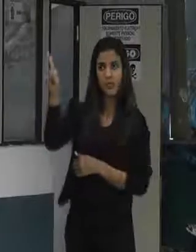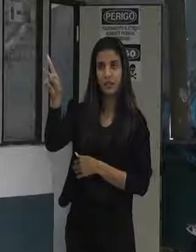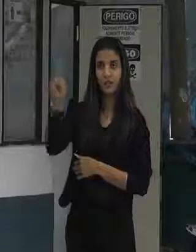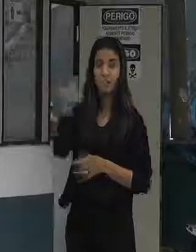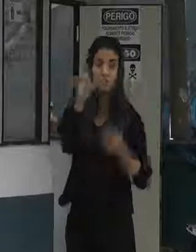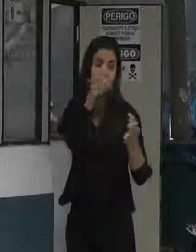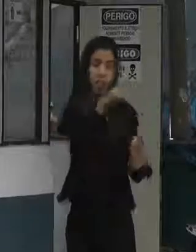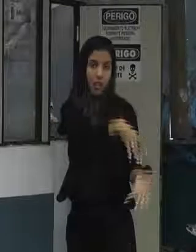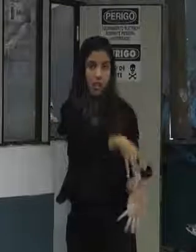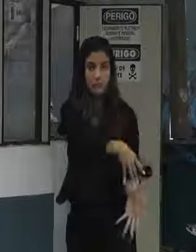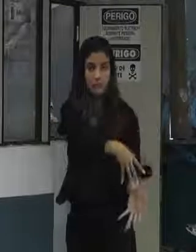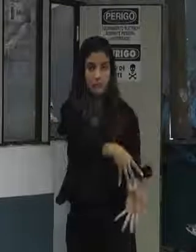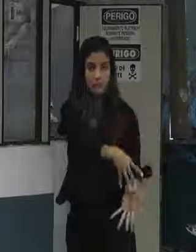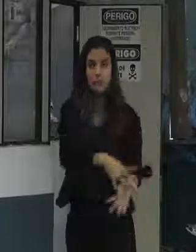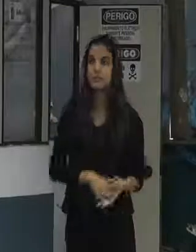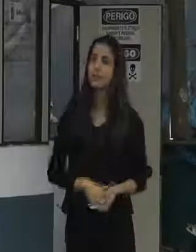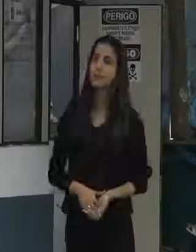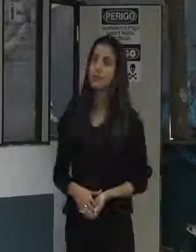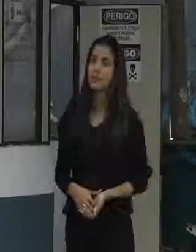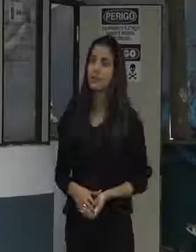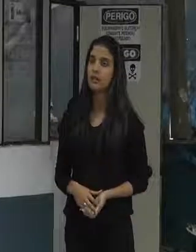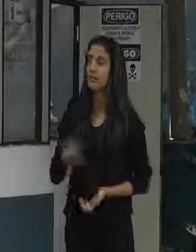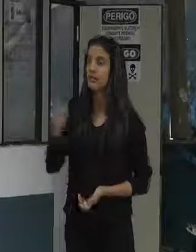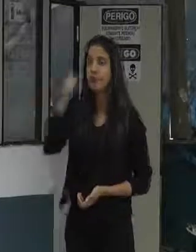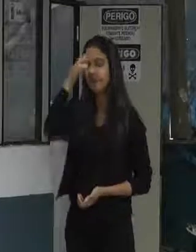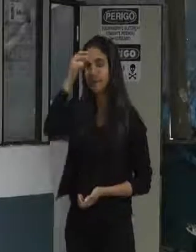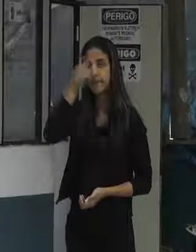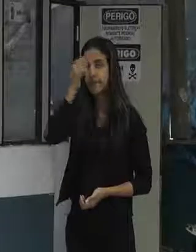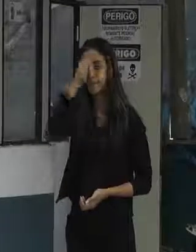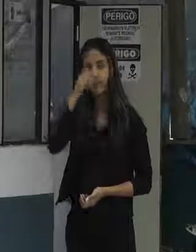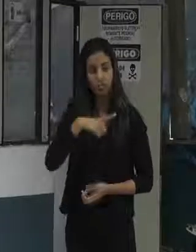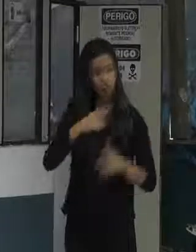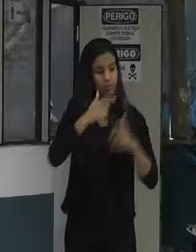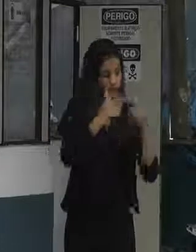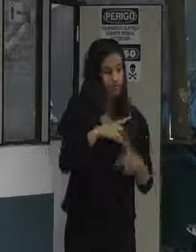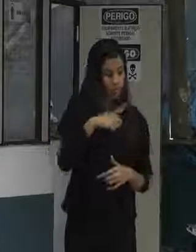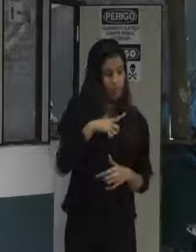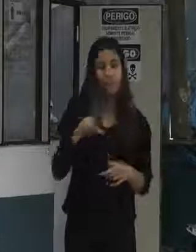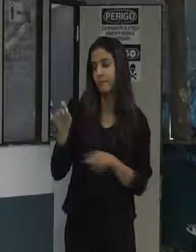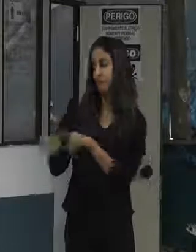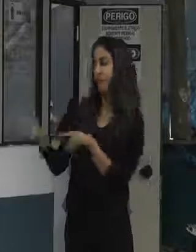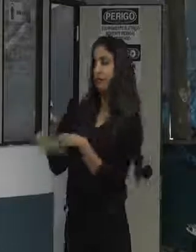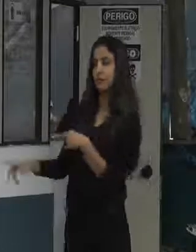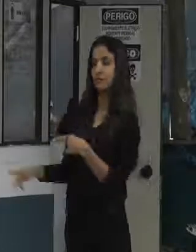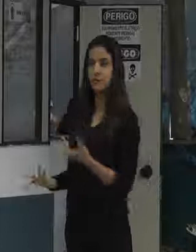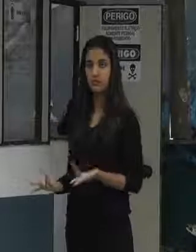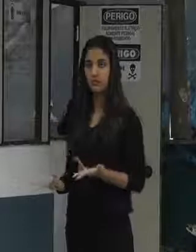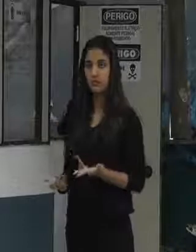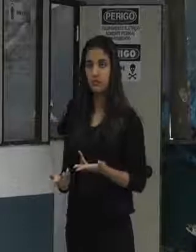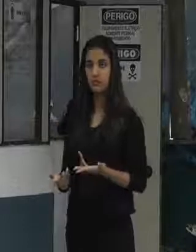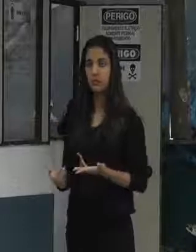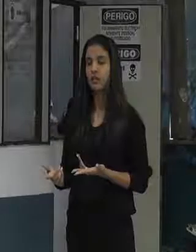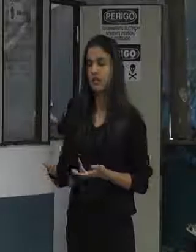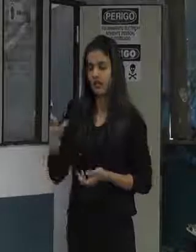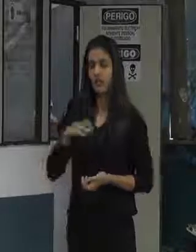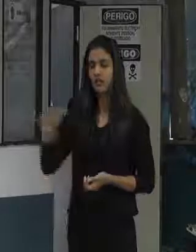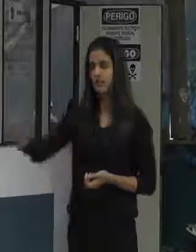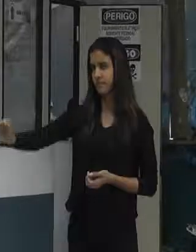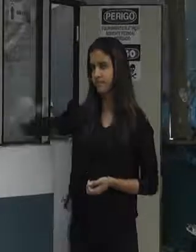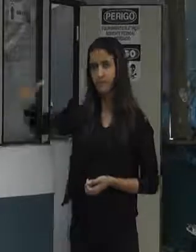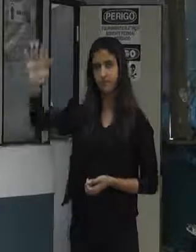abandonados enquanto a prefeitura está pagando aluguéis. Aluguéis e alguns até um tanto